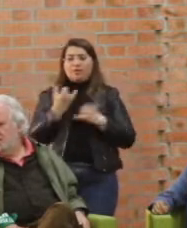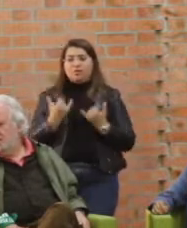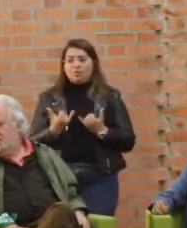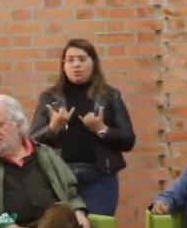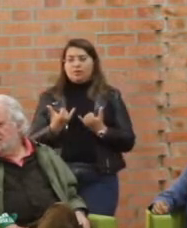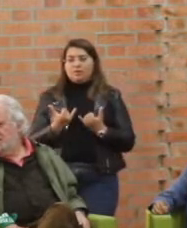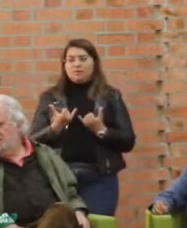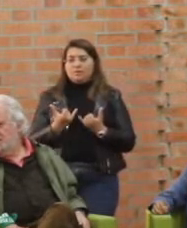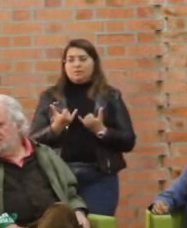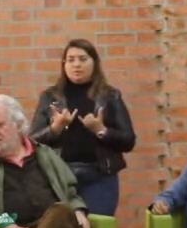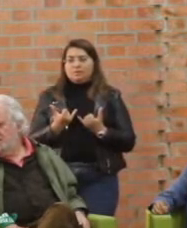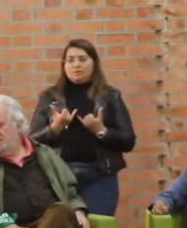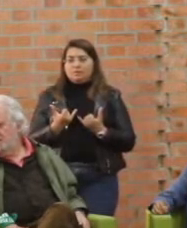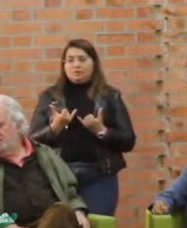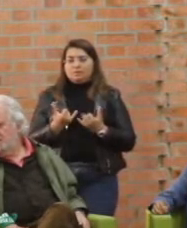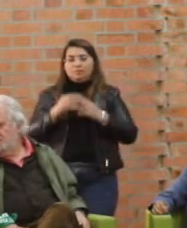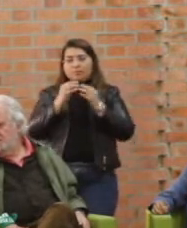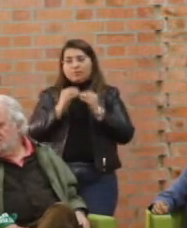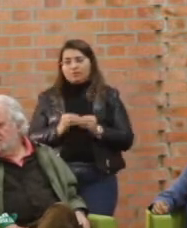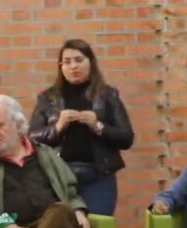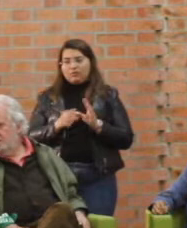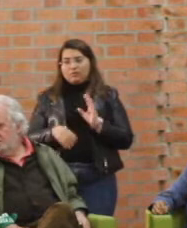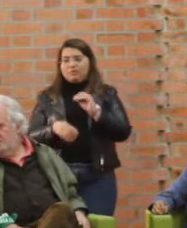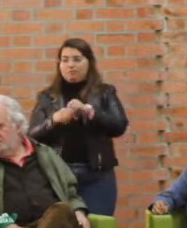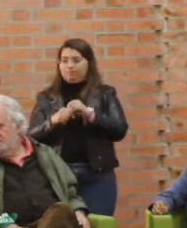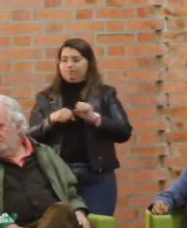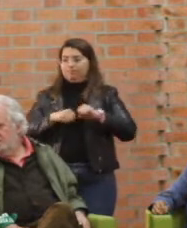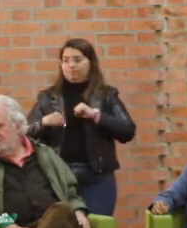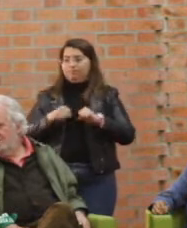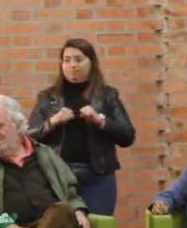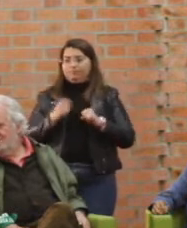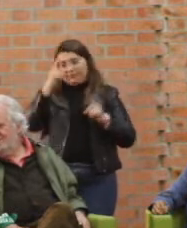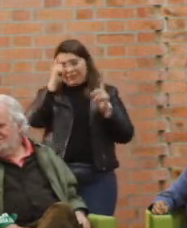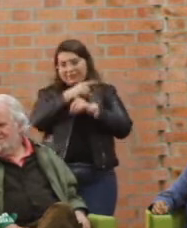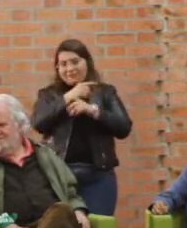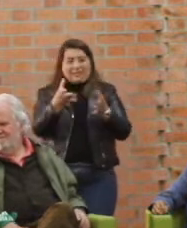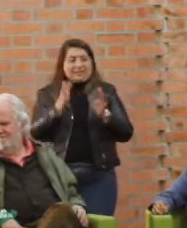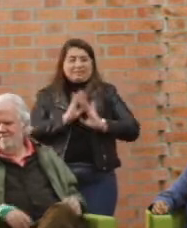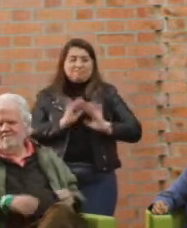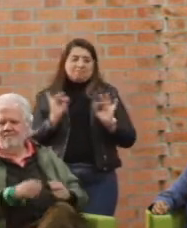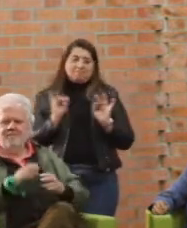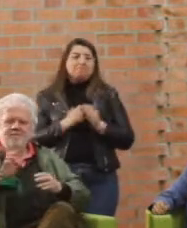eso sería la mejor manera de otorgar ese premio